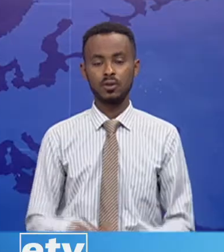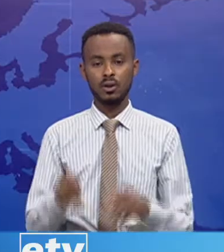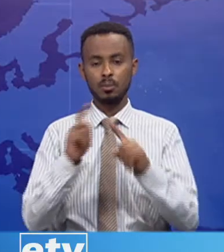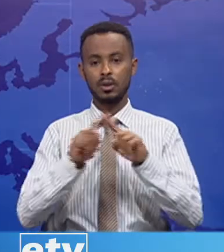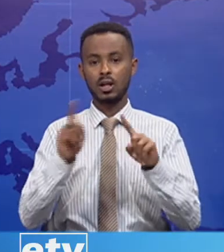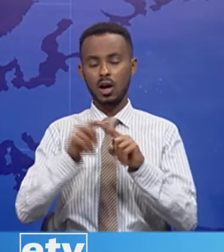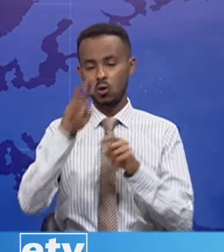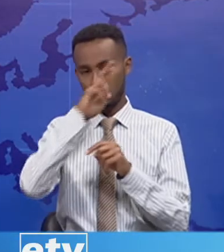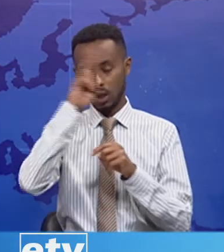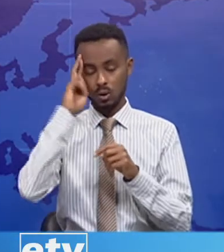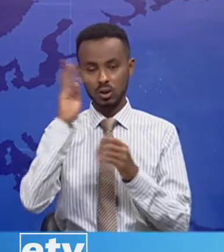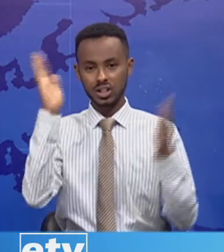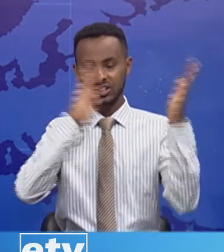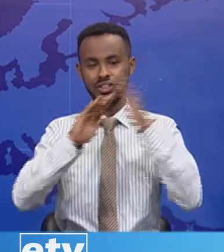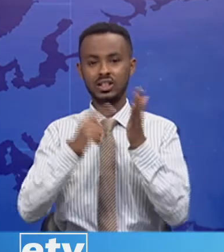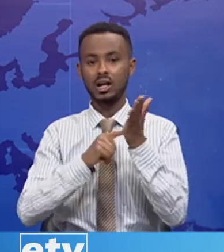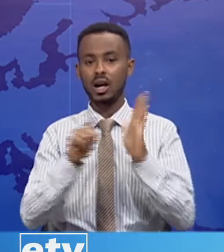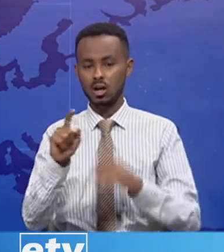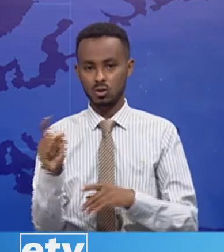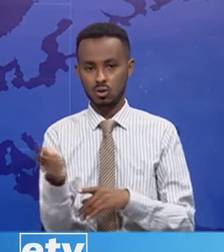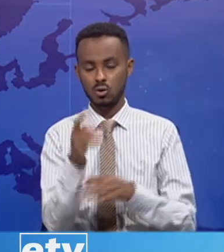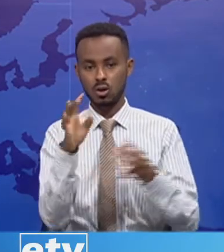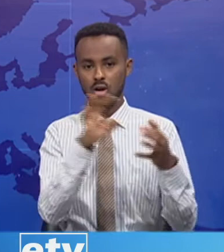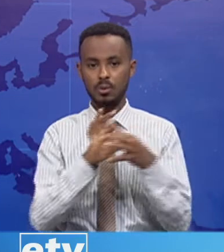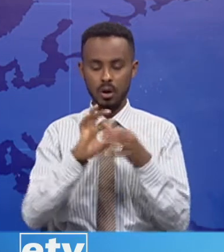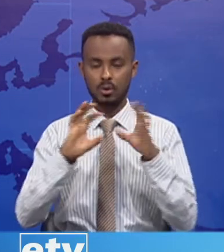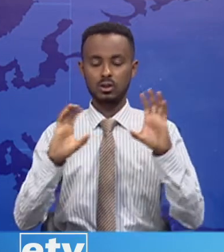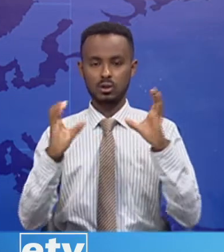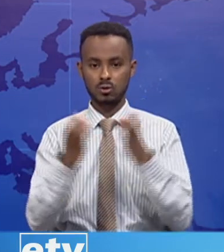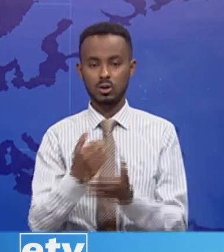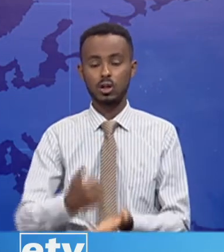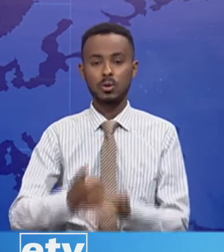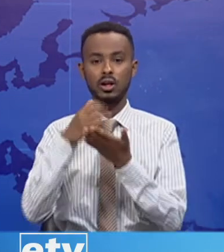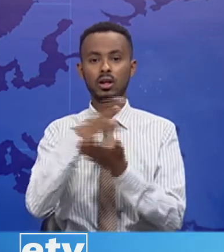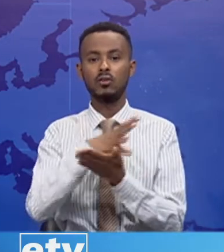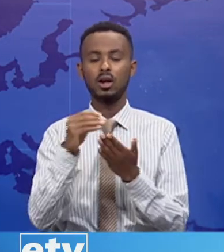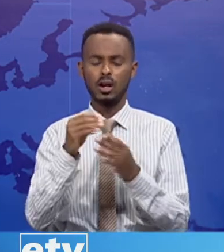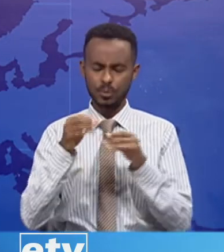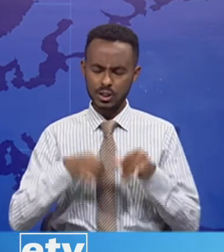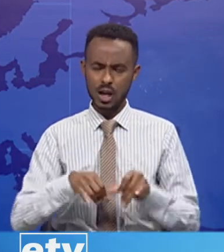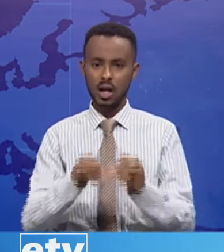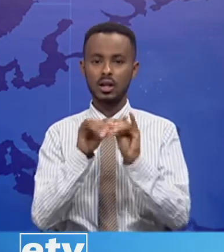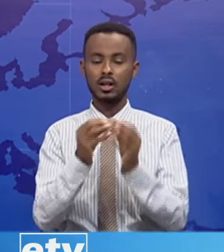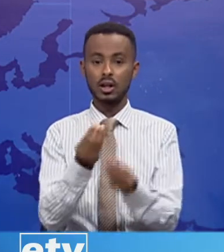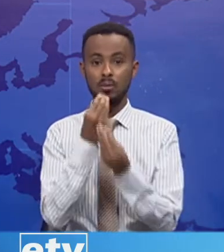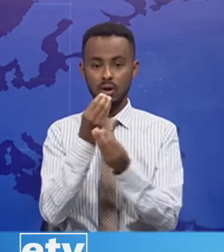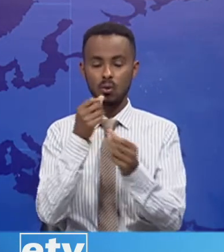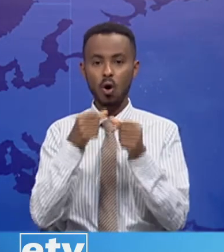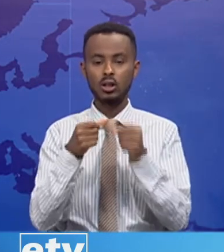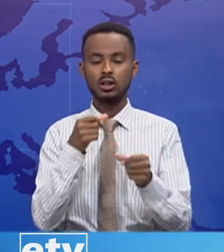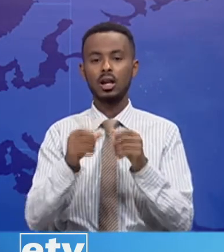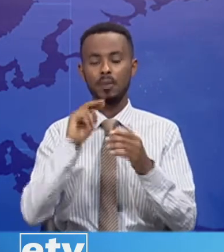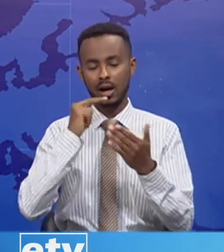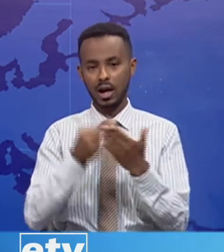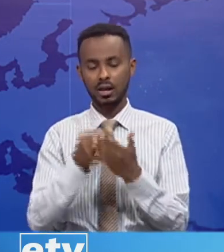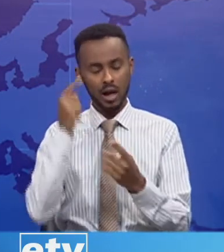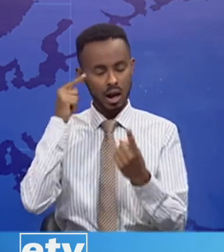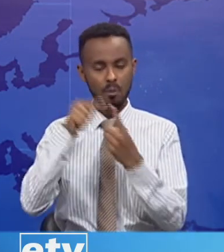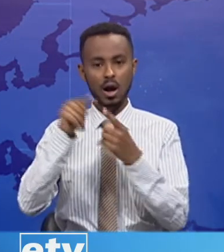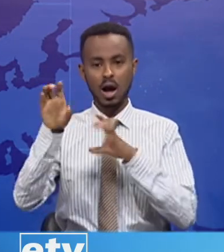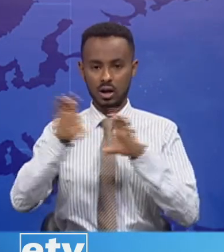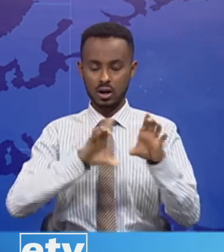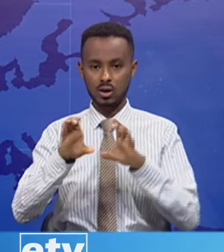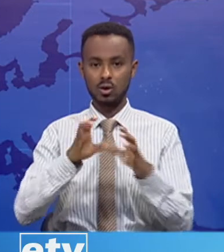በተለያዩ ምክንያቶች ለችግር ተጋላጭ የሆኑ የህብረተሰብ ክፍሎችን የመደገፍና በዘላቂነት የምግብ ዋስትናን የማረጋገጥ ዓላማ